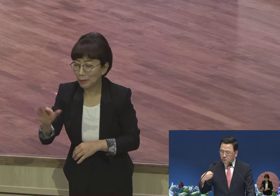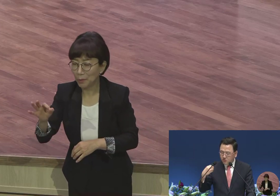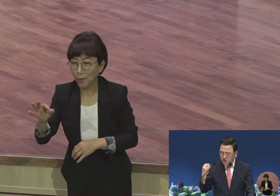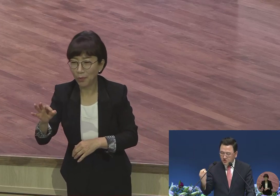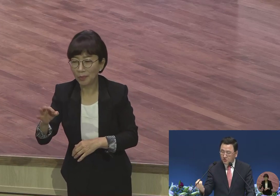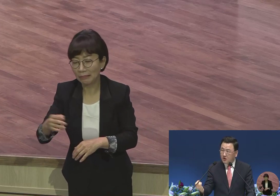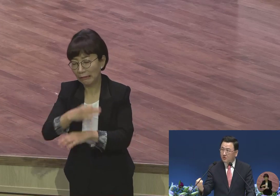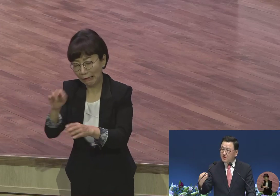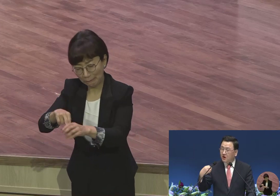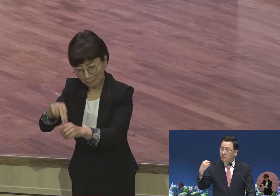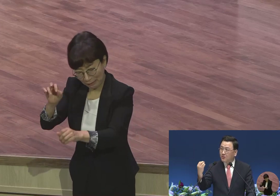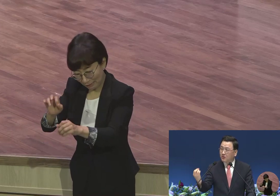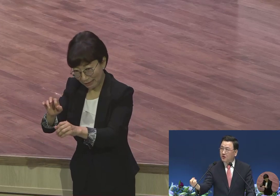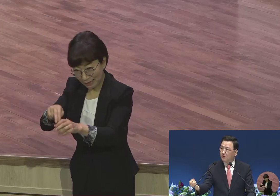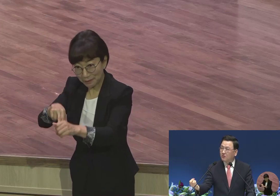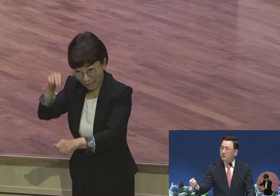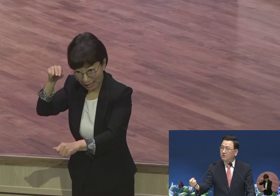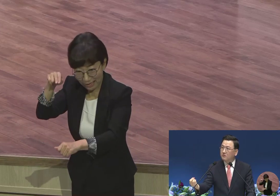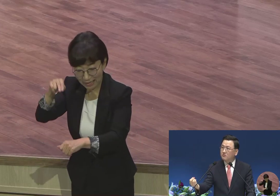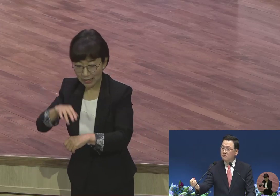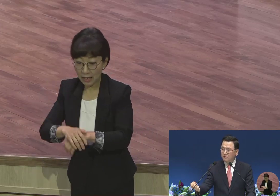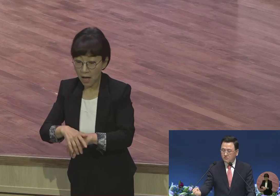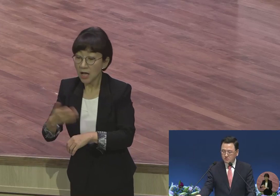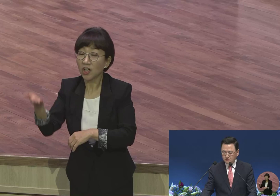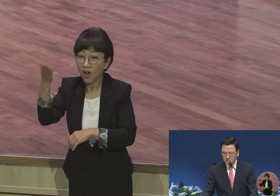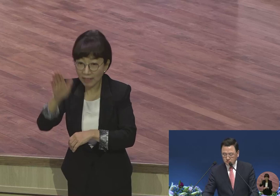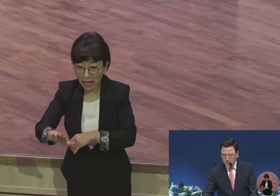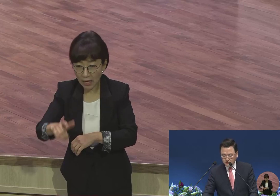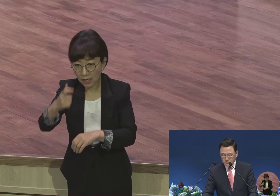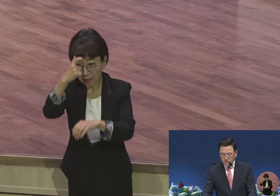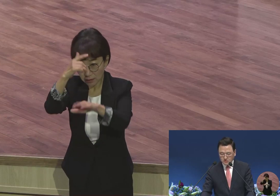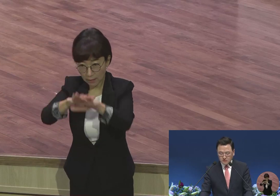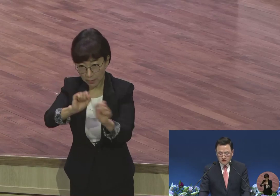회복되고 물질 회복되고 사업 회복되고